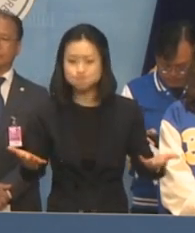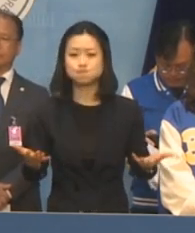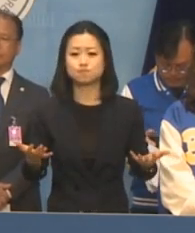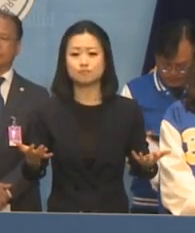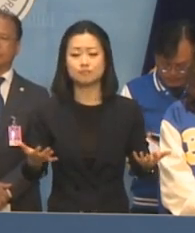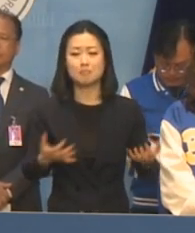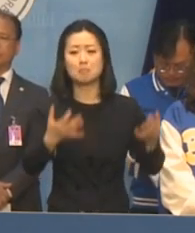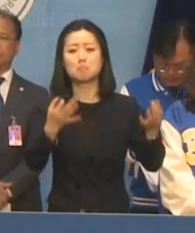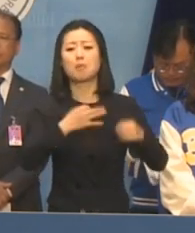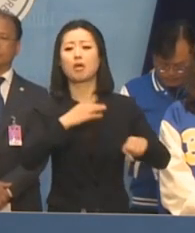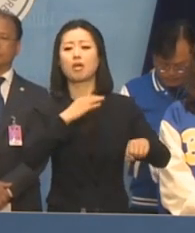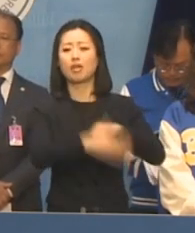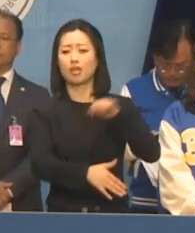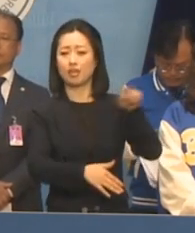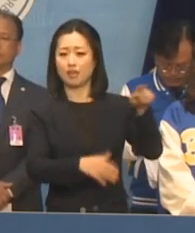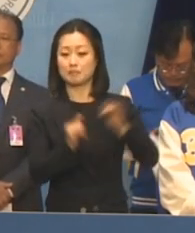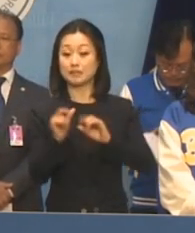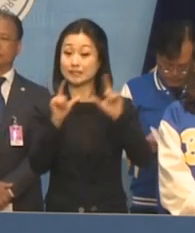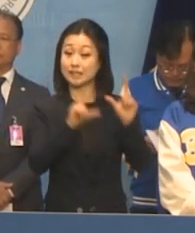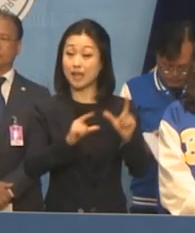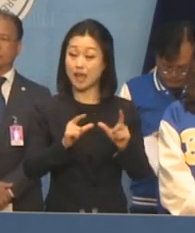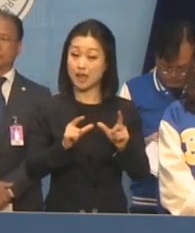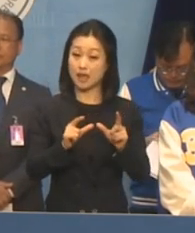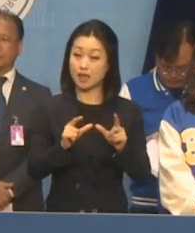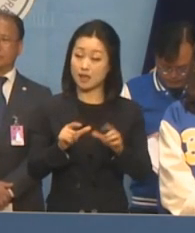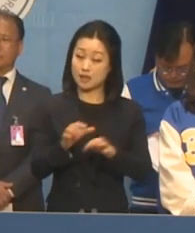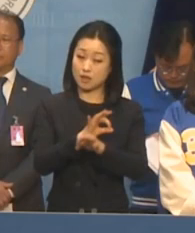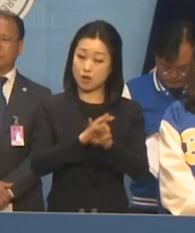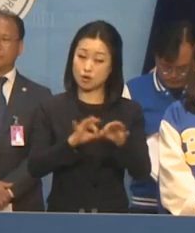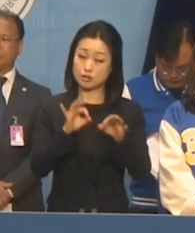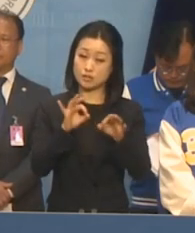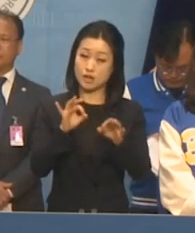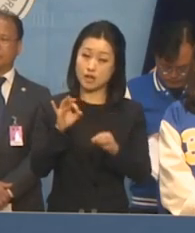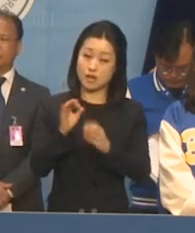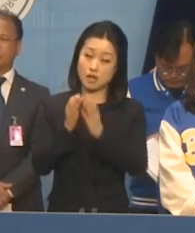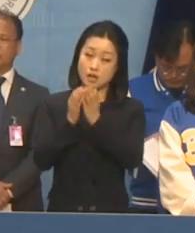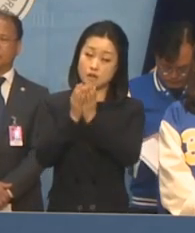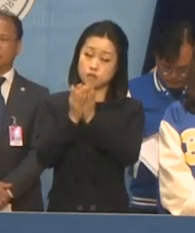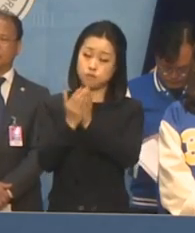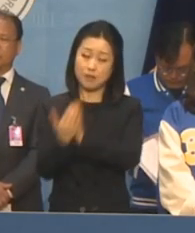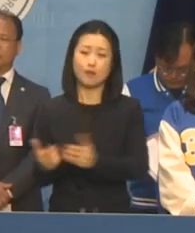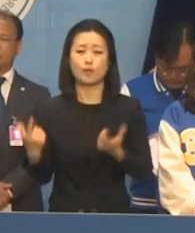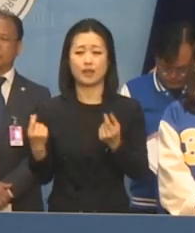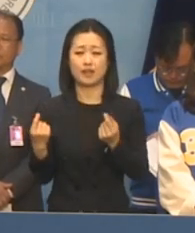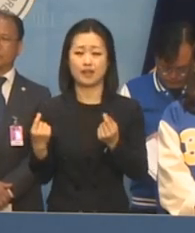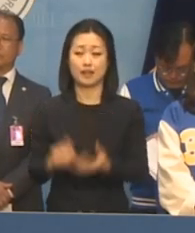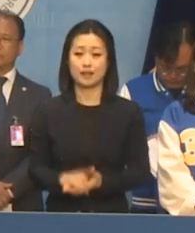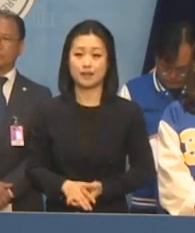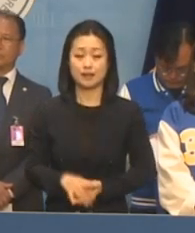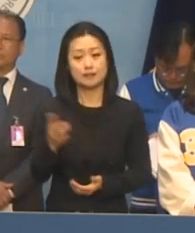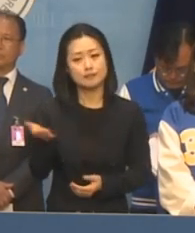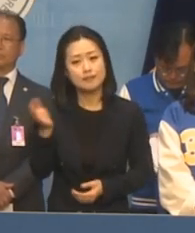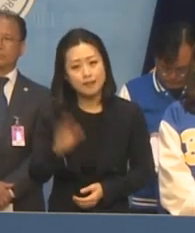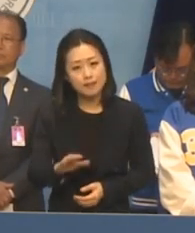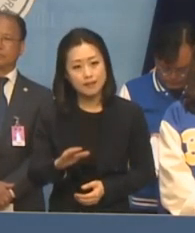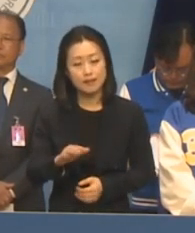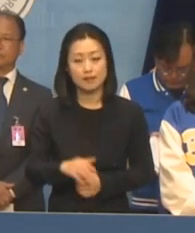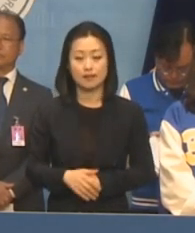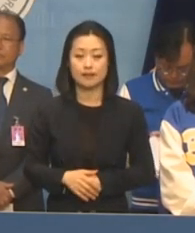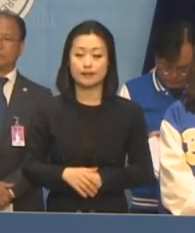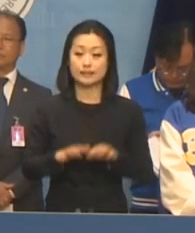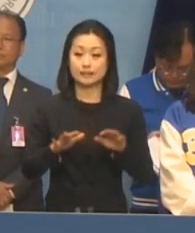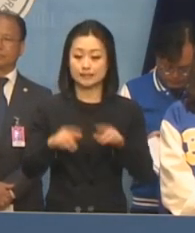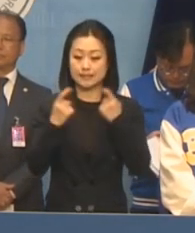행보가 민생경제가 침몰할 위기의 처에 있습니다 하지만 한계에